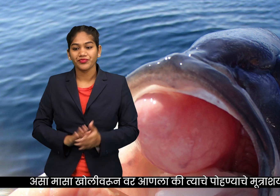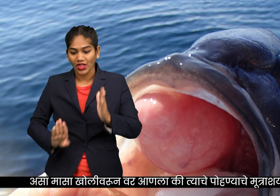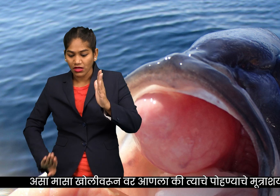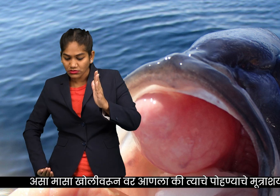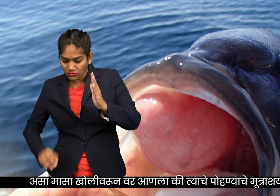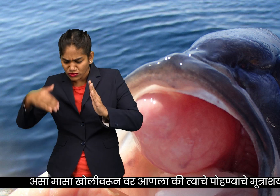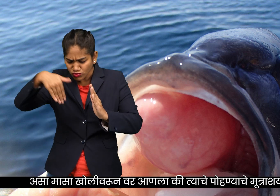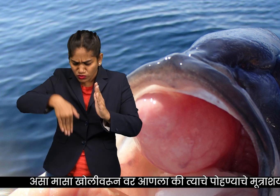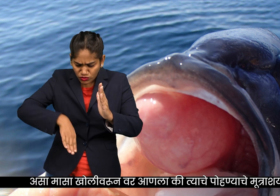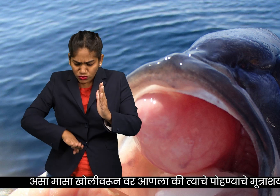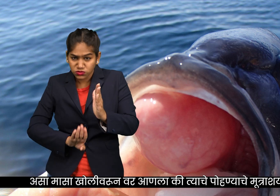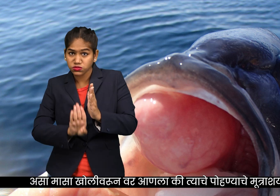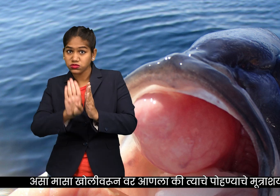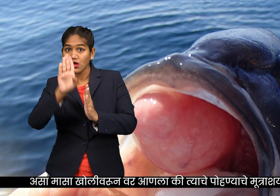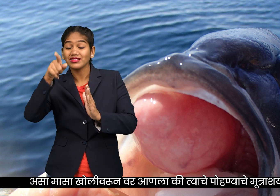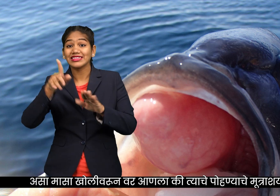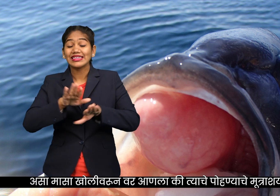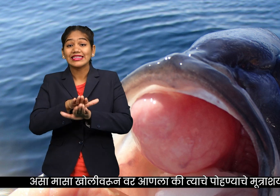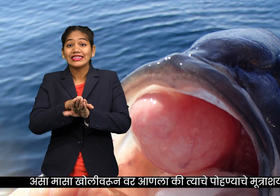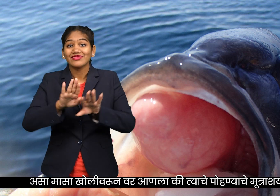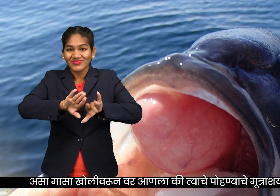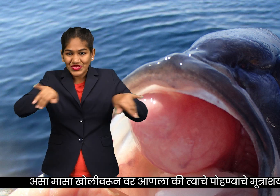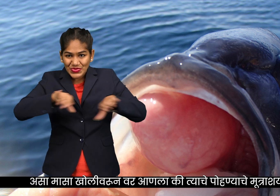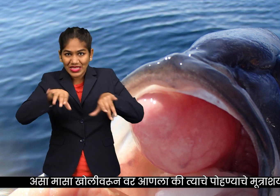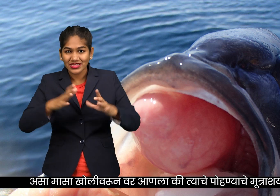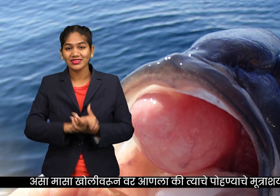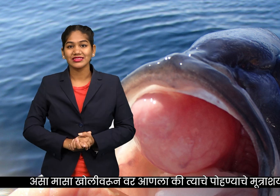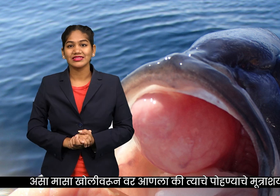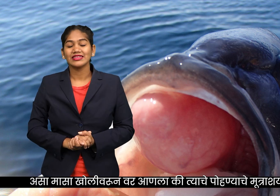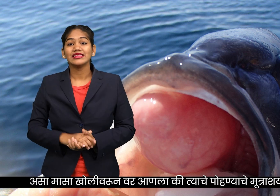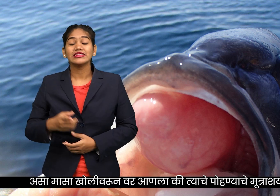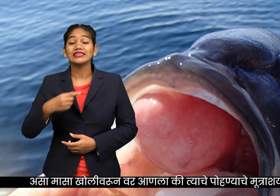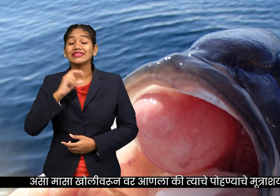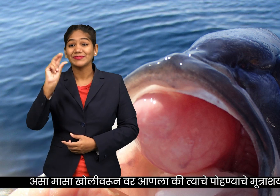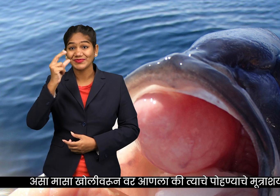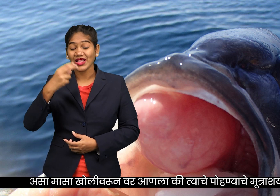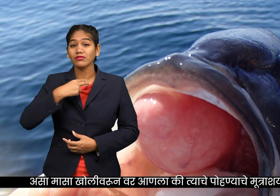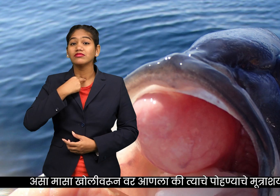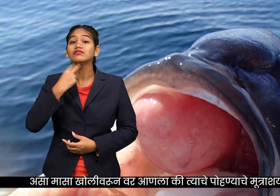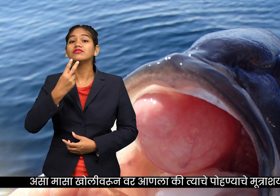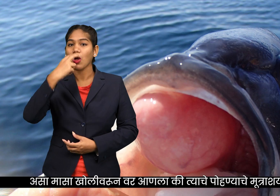आणाला की त्याचे पोहण्याचे मूत्राशय तोंडातून बाहेर पडते.